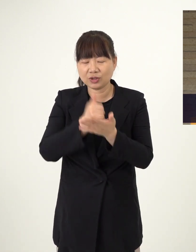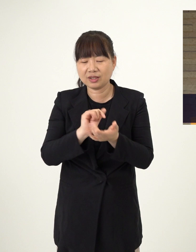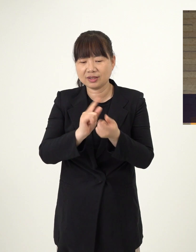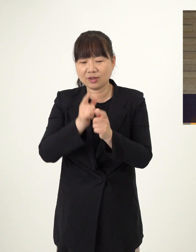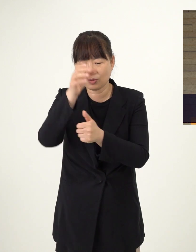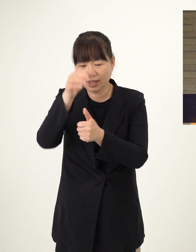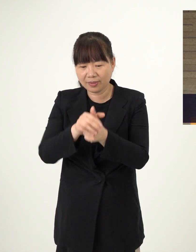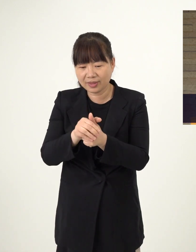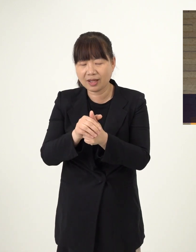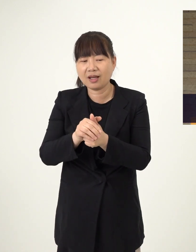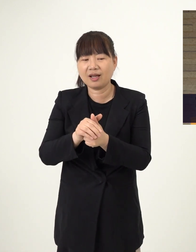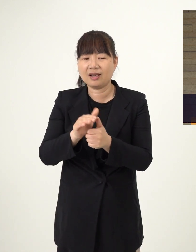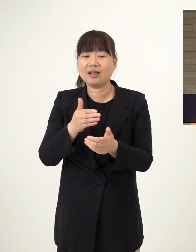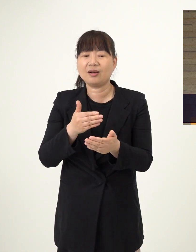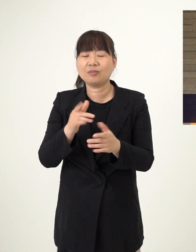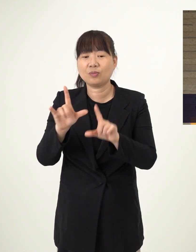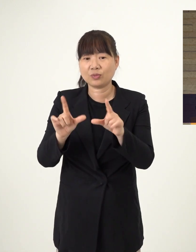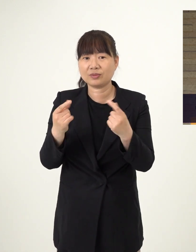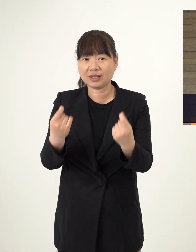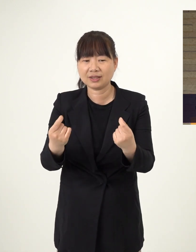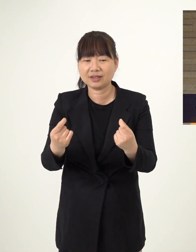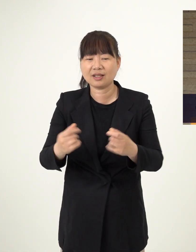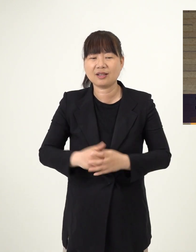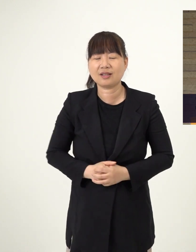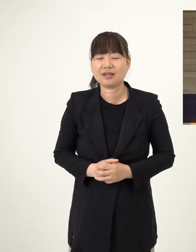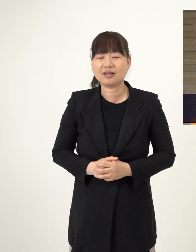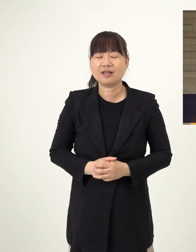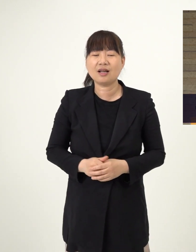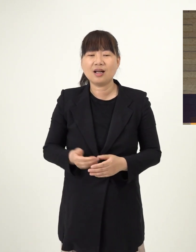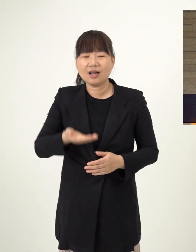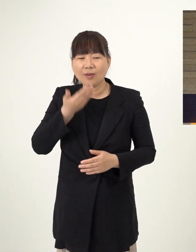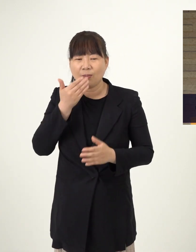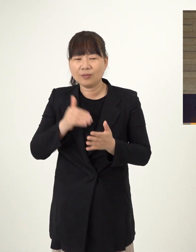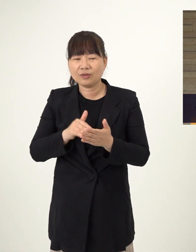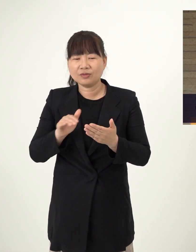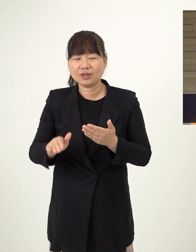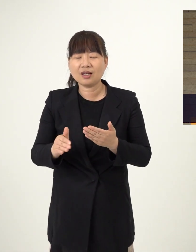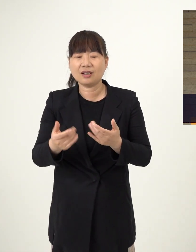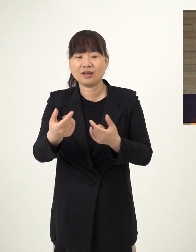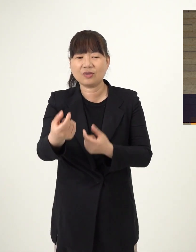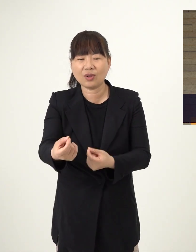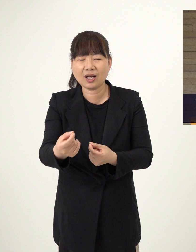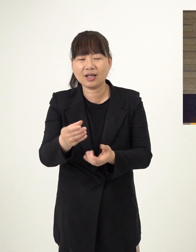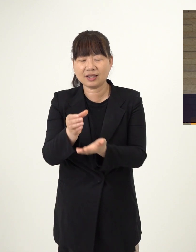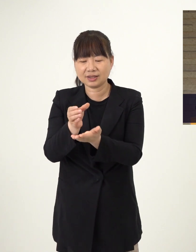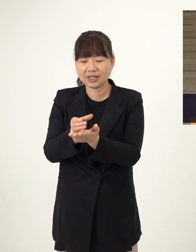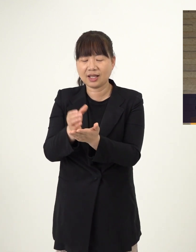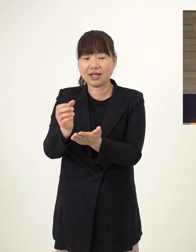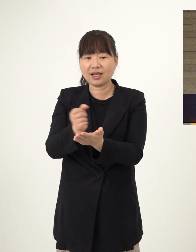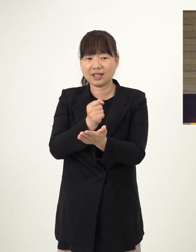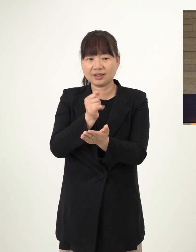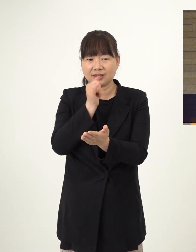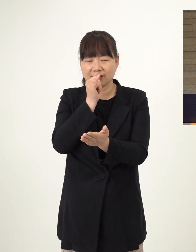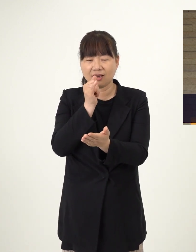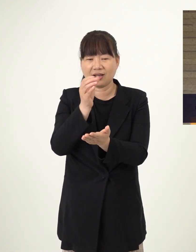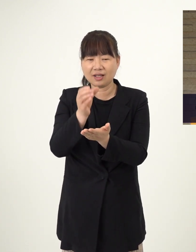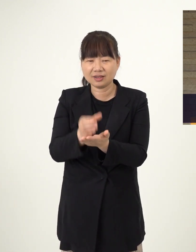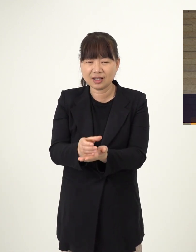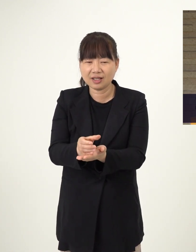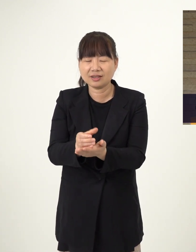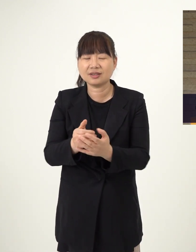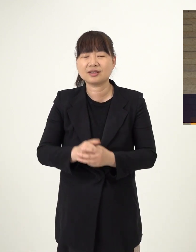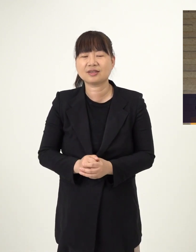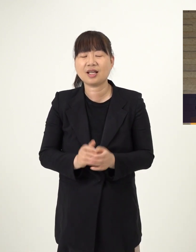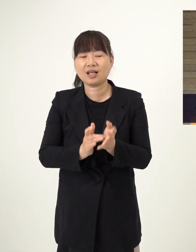대속하신다는 그림이에요. 그 다음 절 식후에 또한 그와 같이 잔을 가지사, 이 잔은